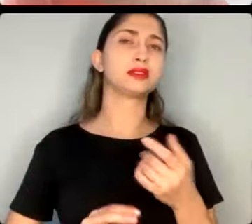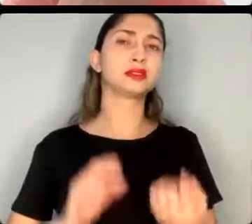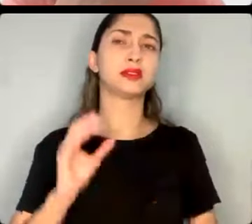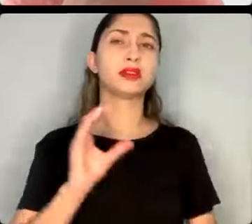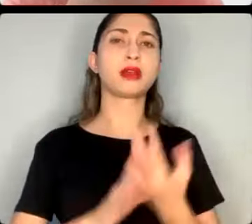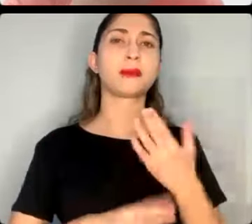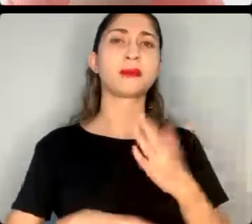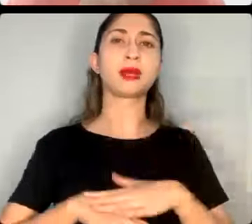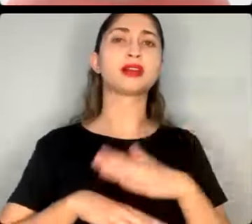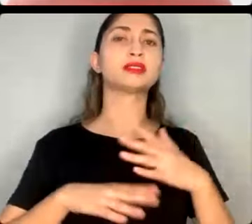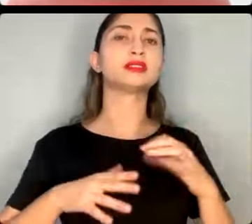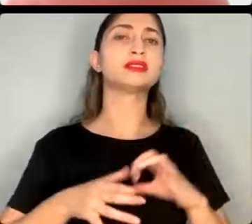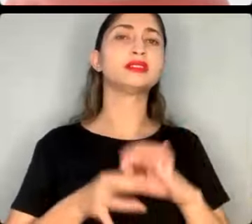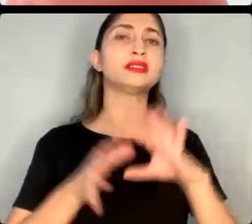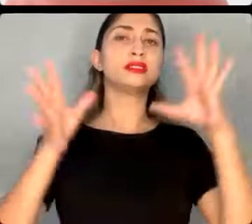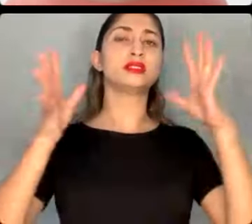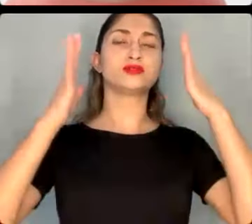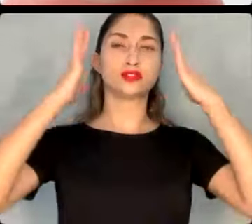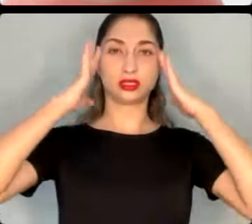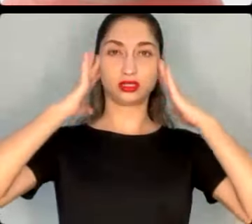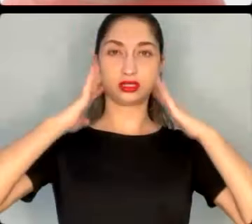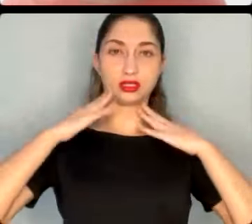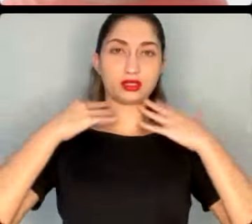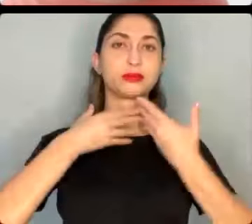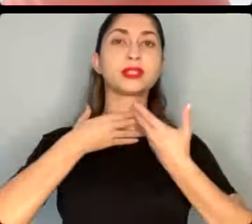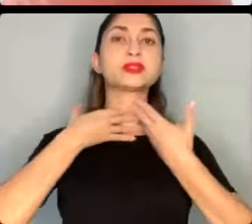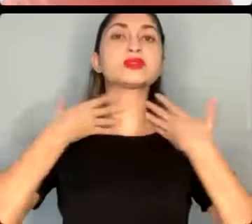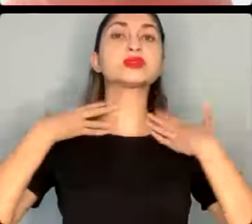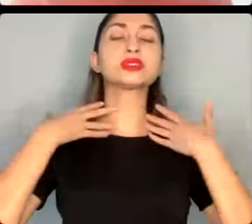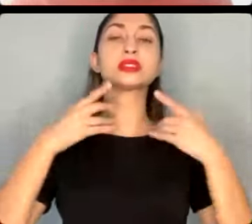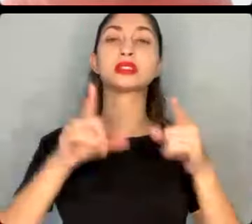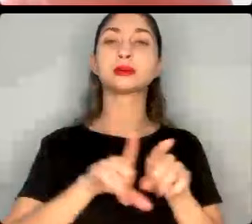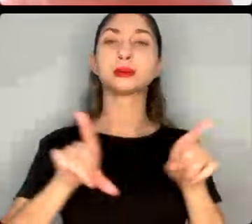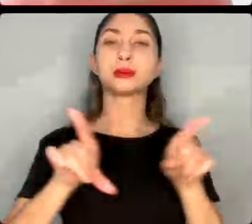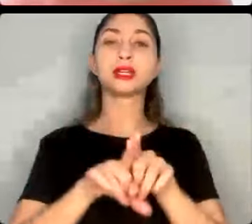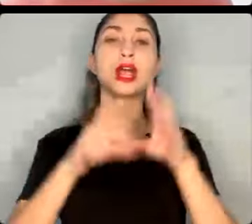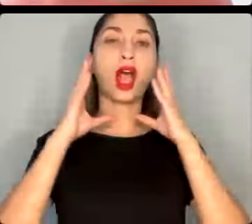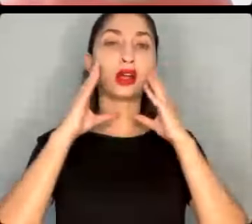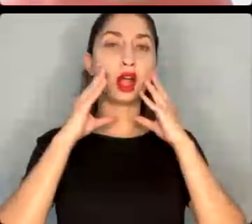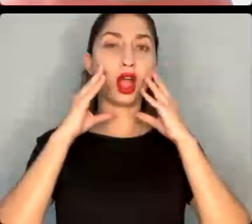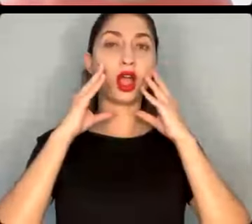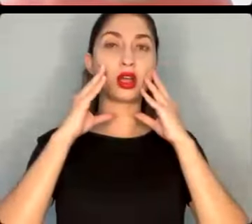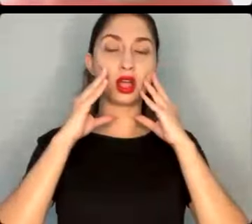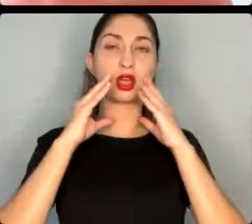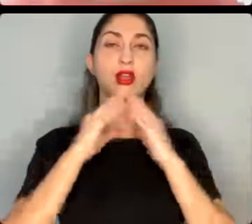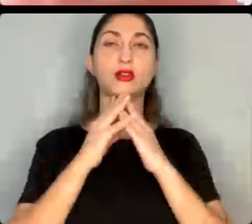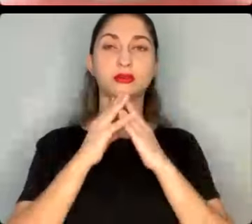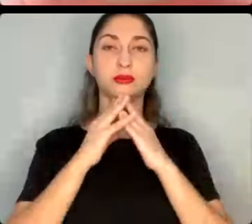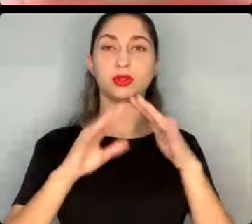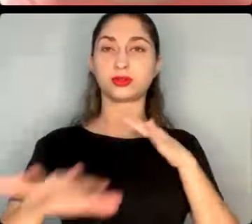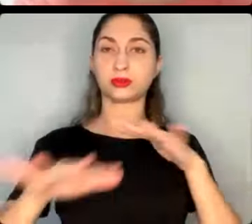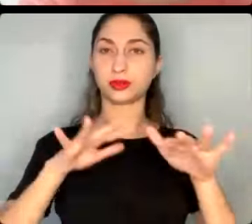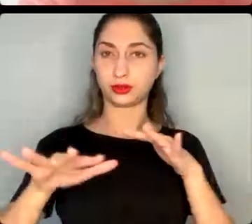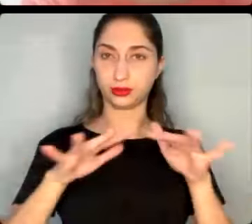do pescoço e da mandíbula também. Então, o esfenoide, ele